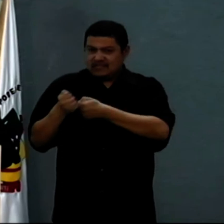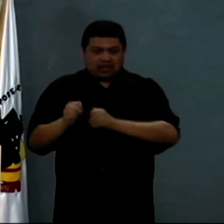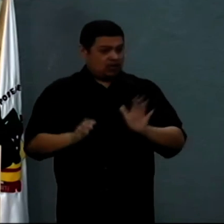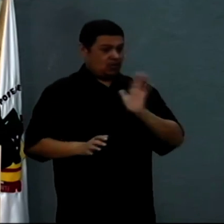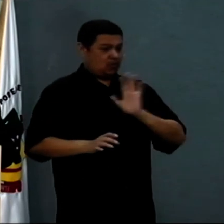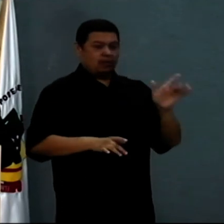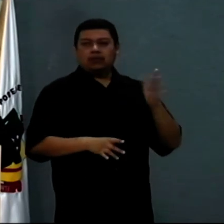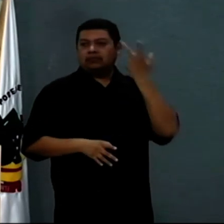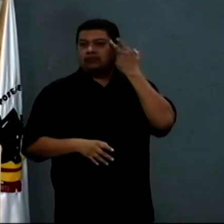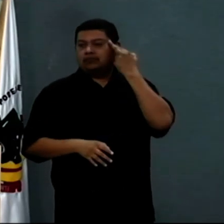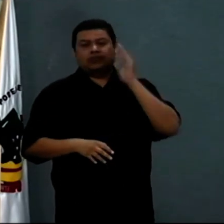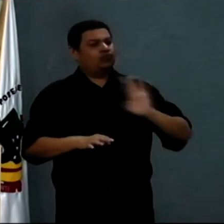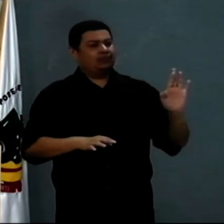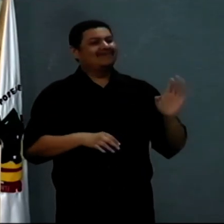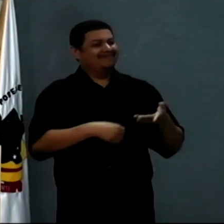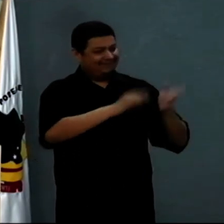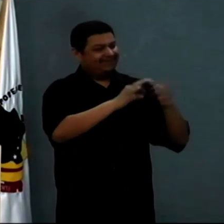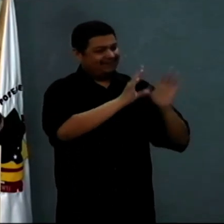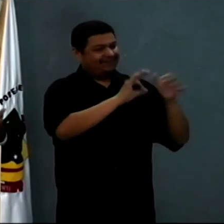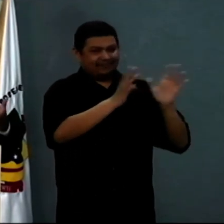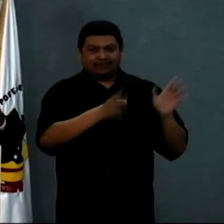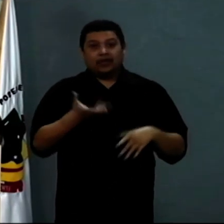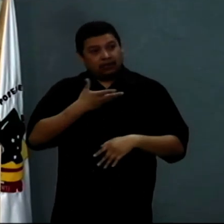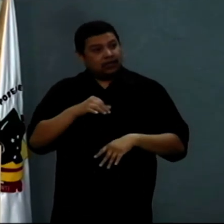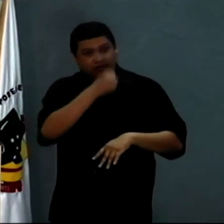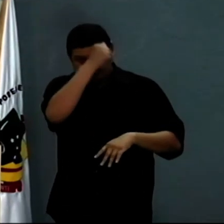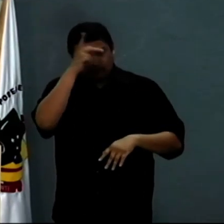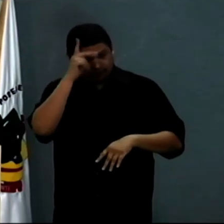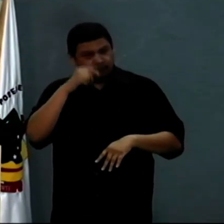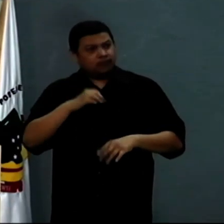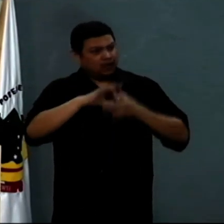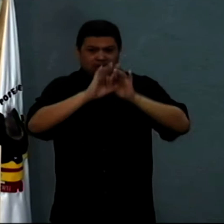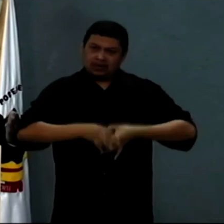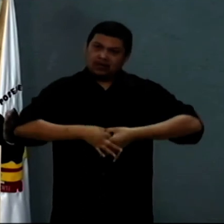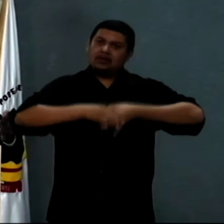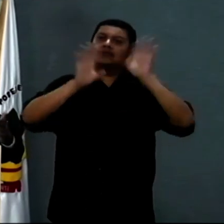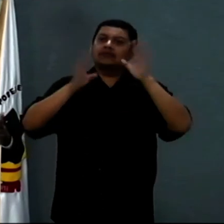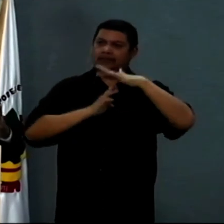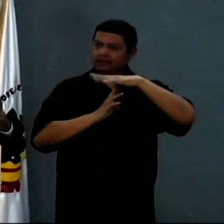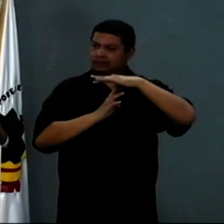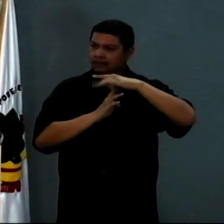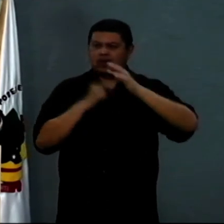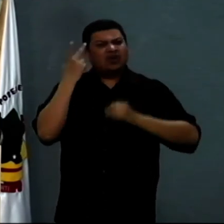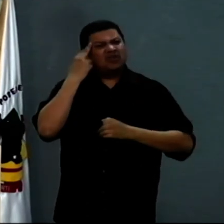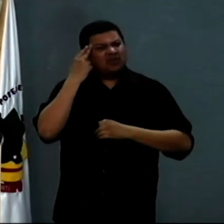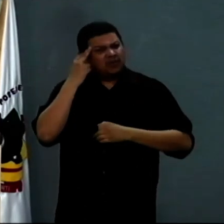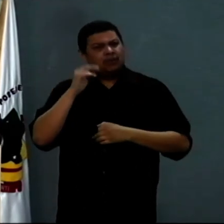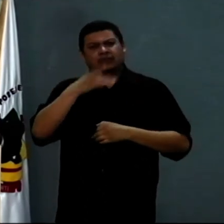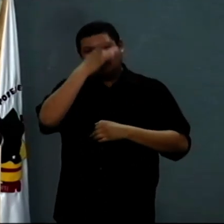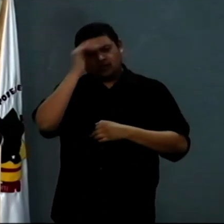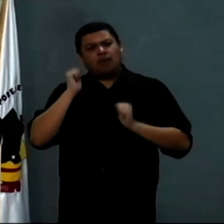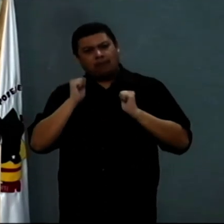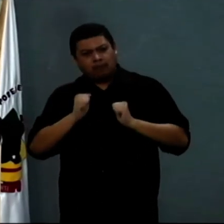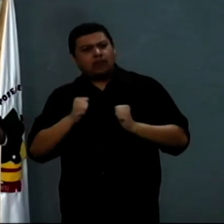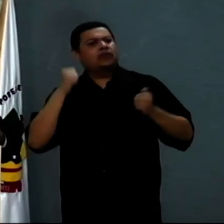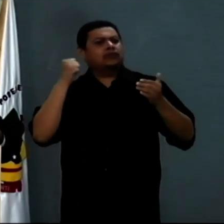perseguição. Então, quero cobrar do executivo que libera a feira do jeito que era, que o povo pode voltar no seu